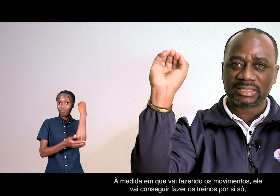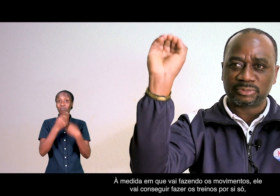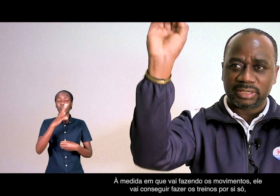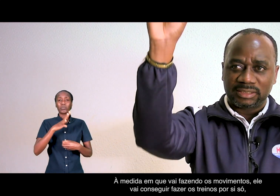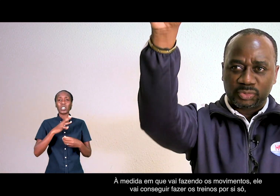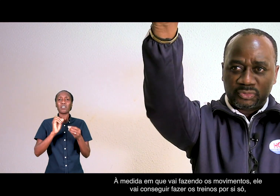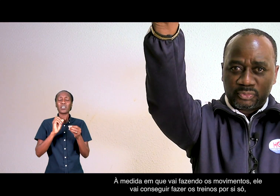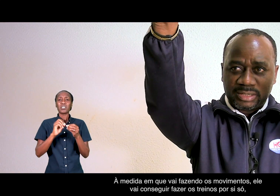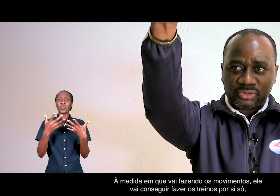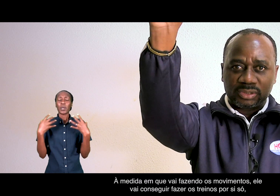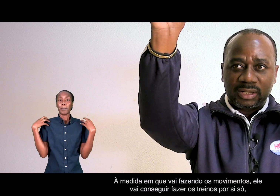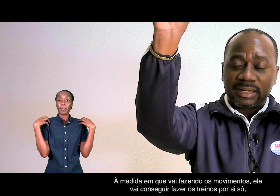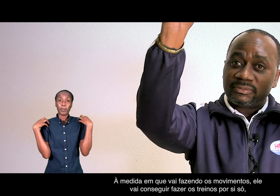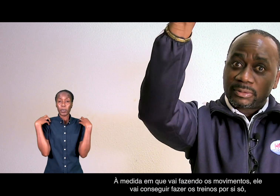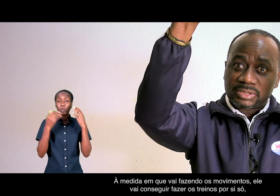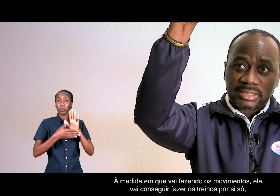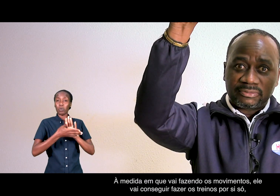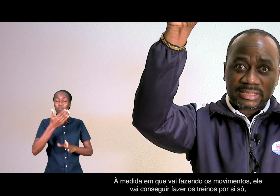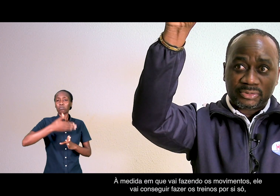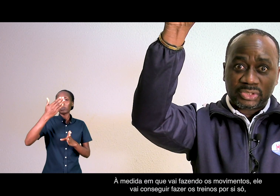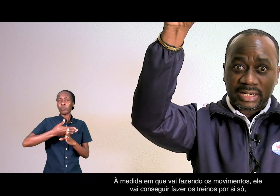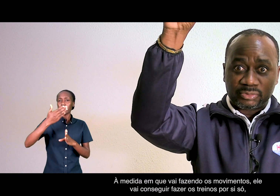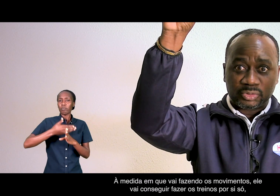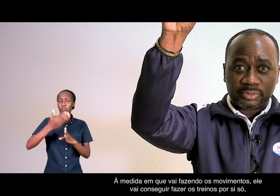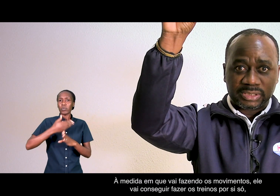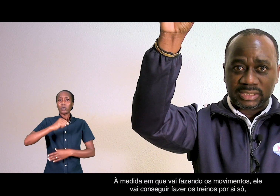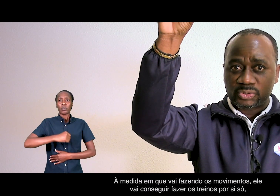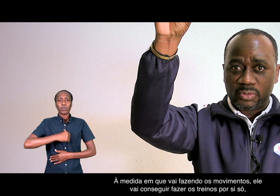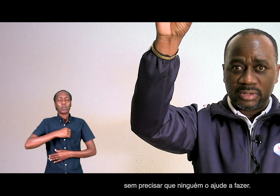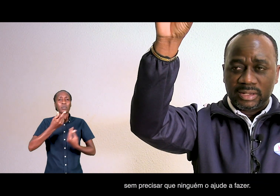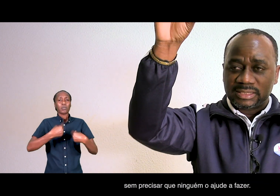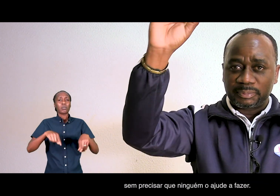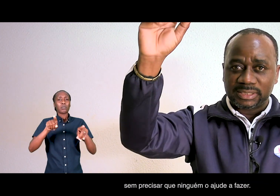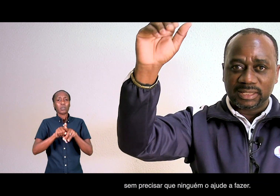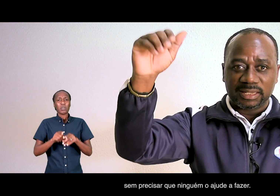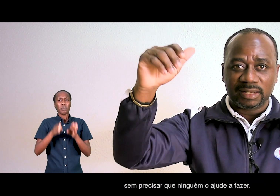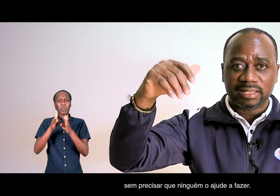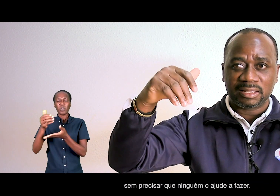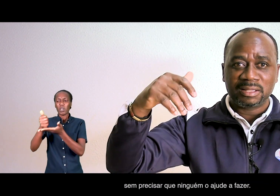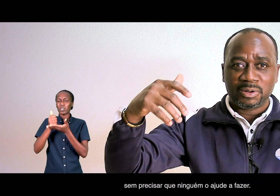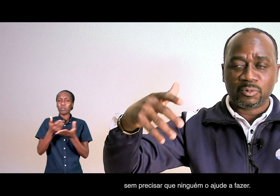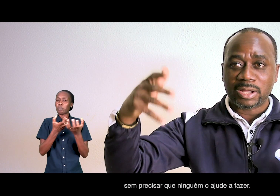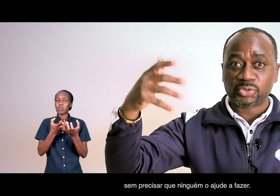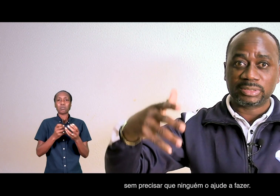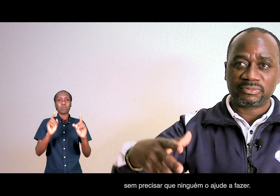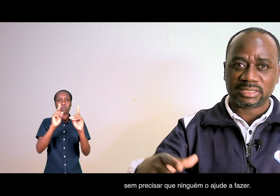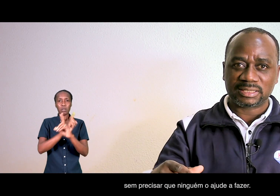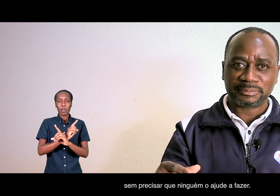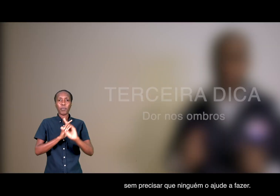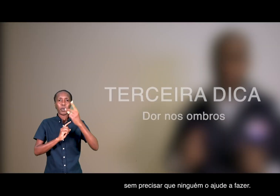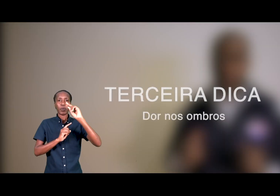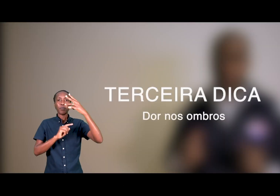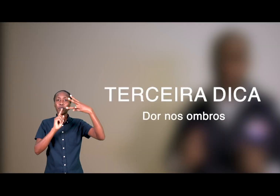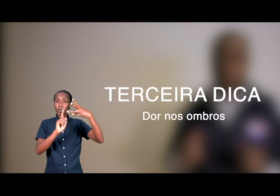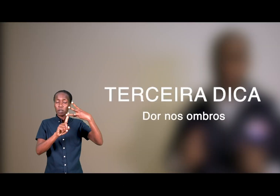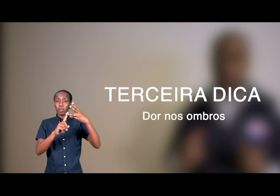vai fazendo estes movimentos, ele vai conseguir fazer os treinos por si só, sem precisar que alguém o ajude a fazer. A